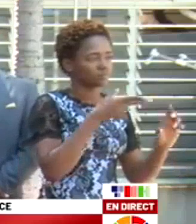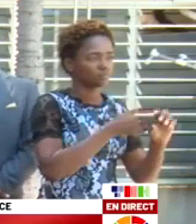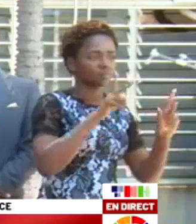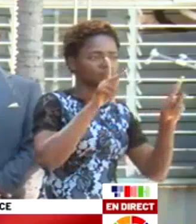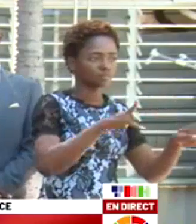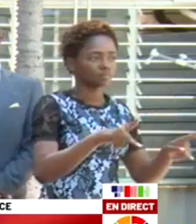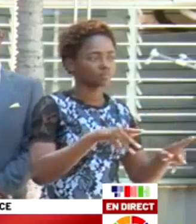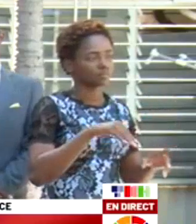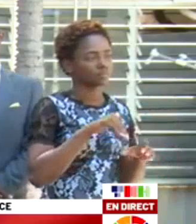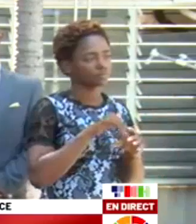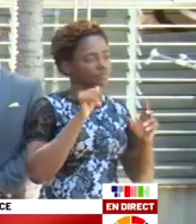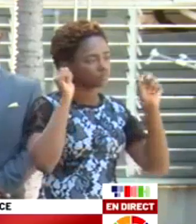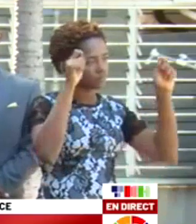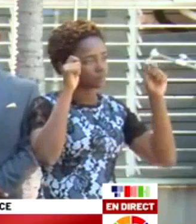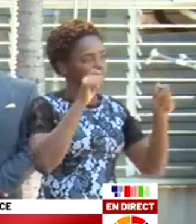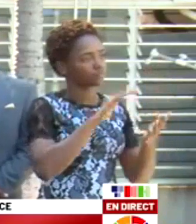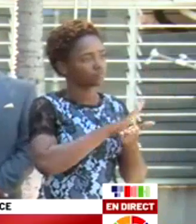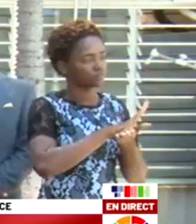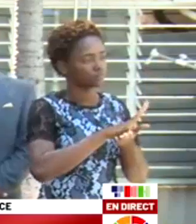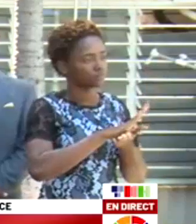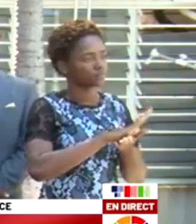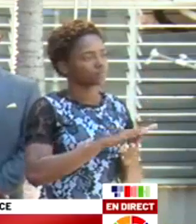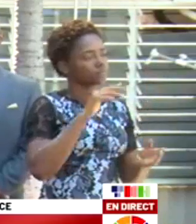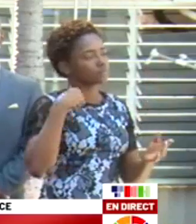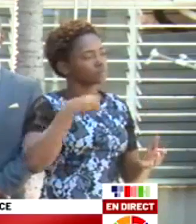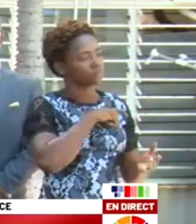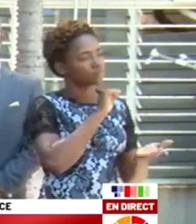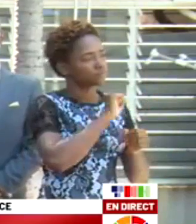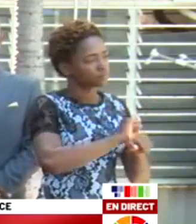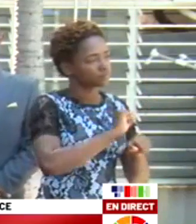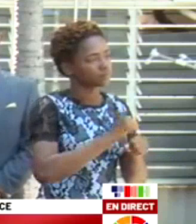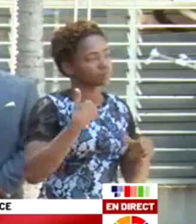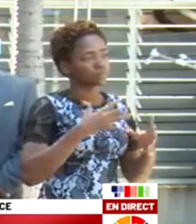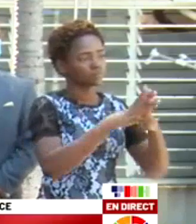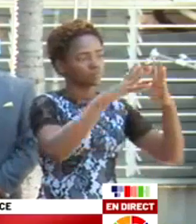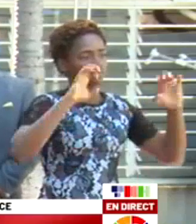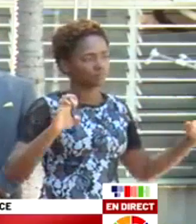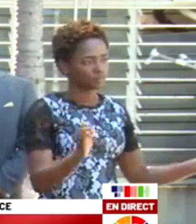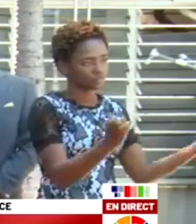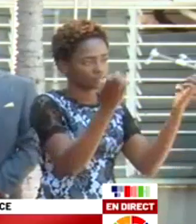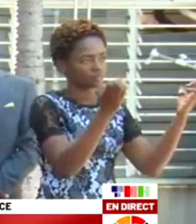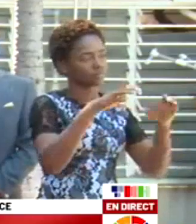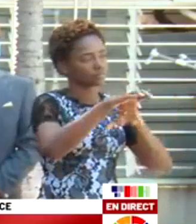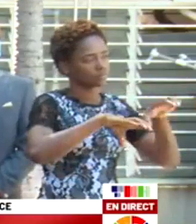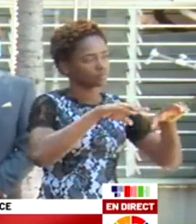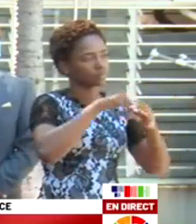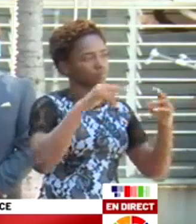cap manifester pacifiquement. Nous avons travaillé et pile effort qu'on fait dans le